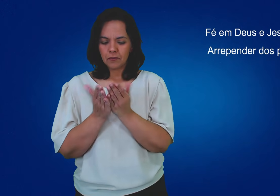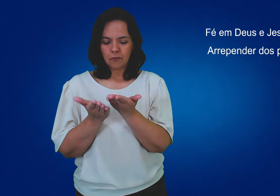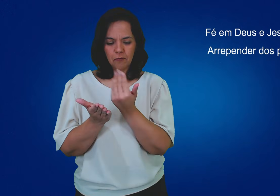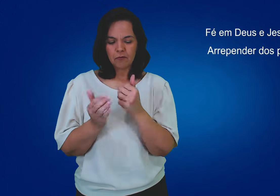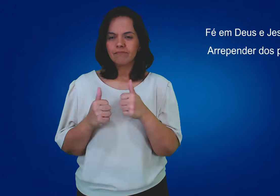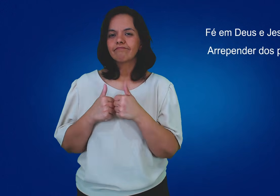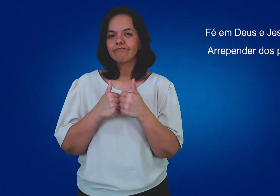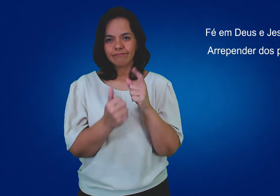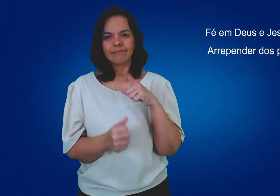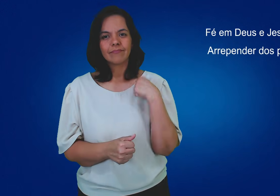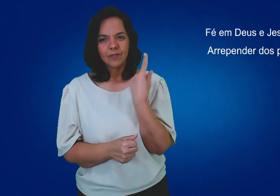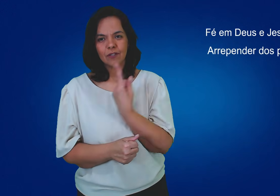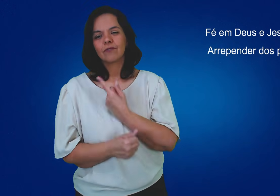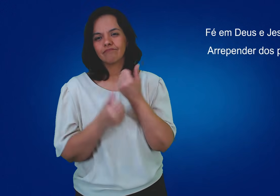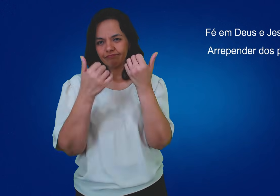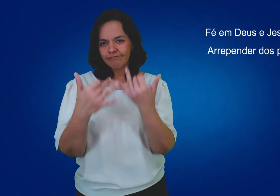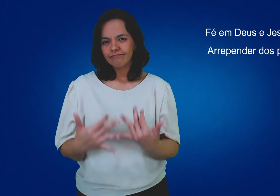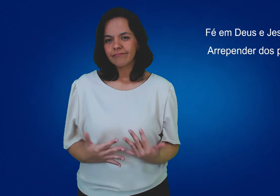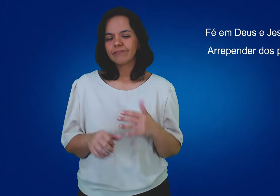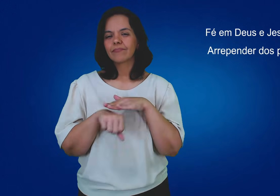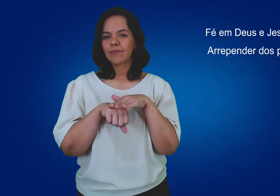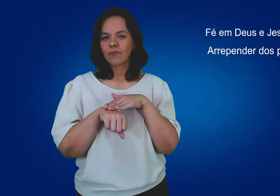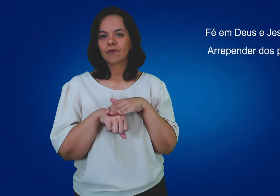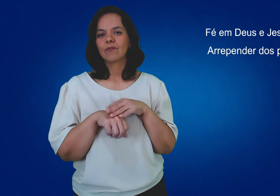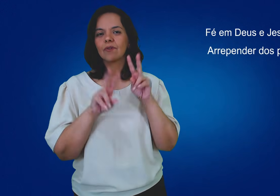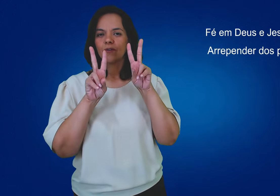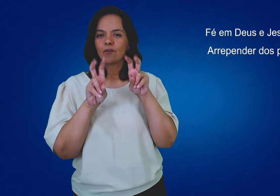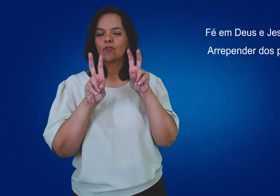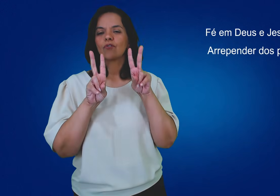aula do Vem Segue-me que eu expliquei sobre isso,